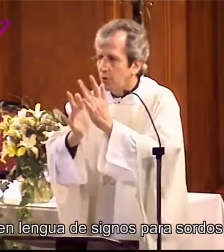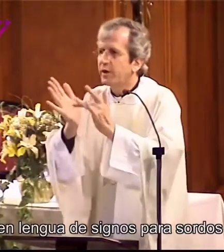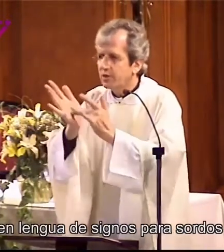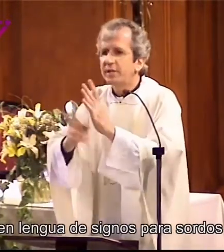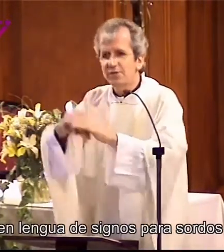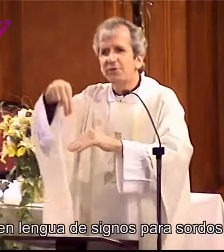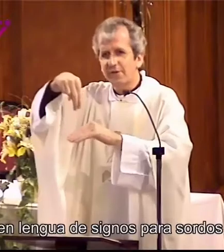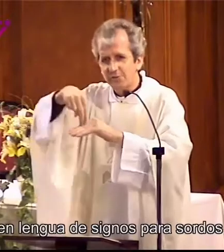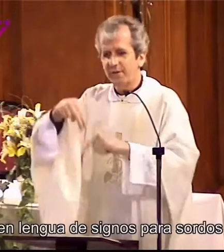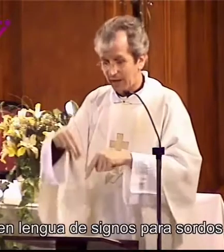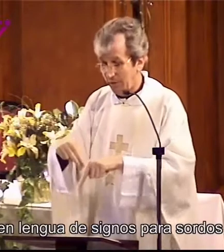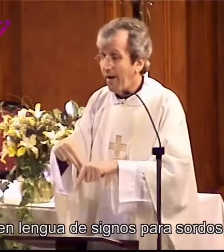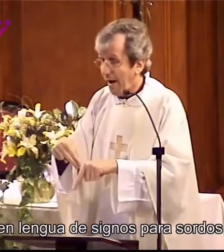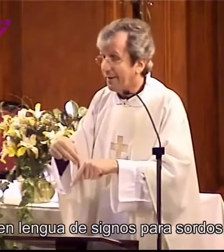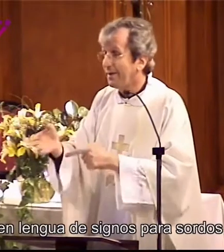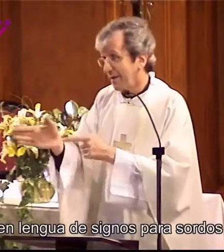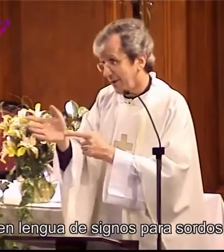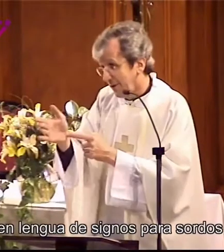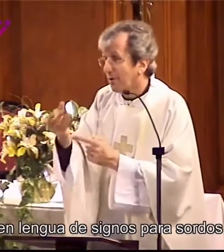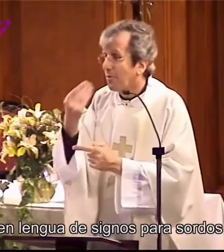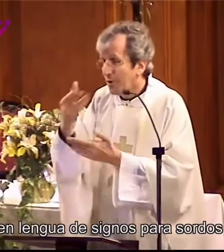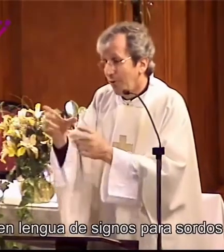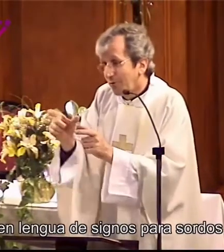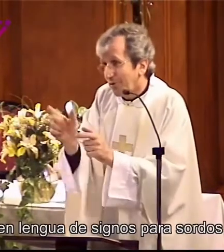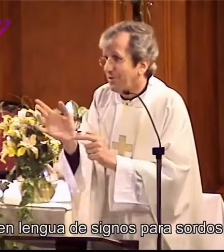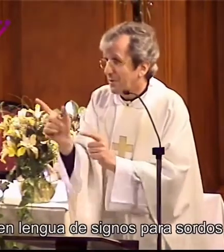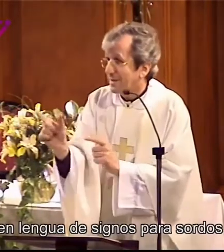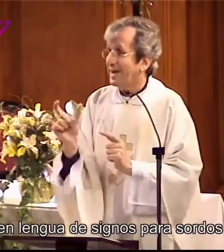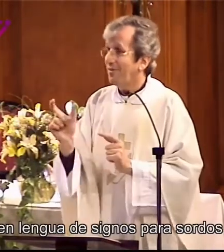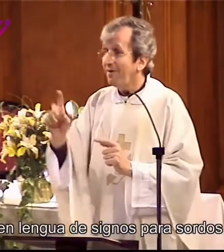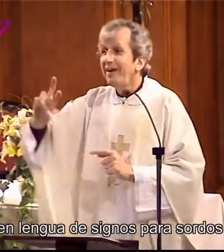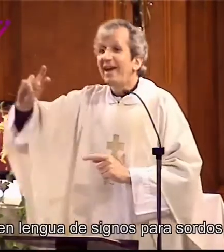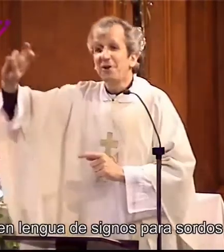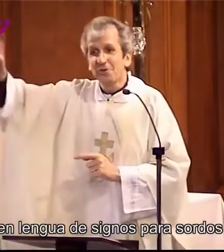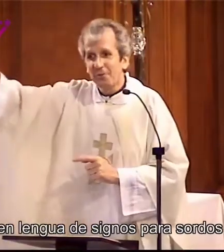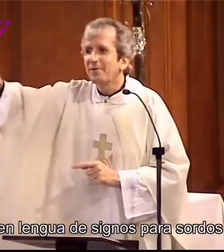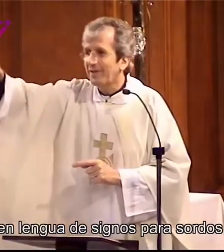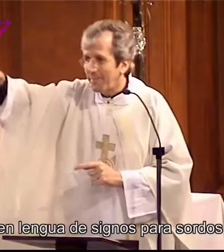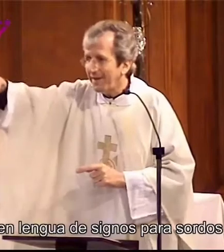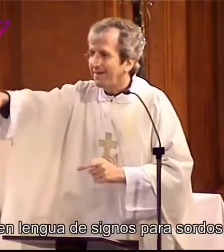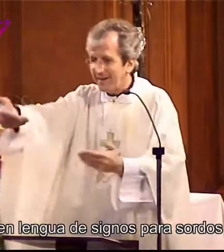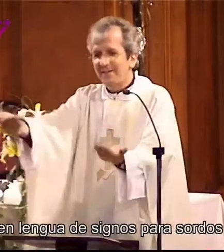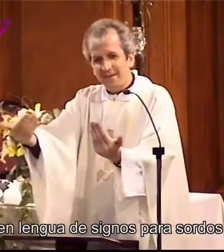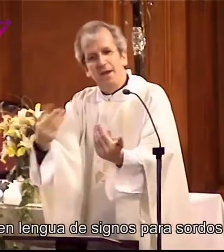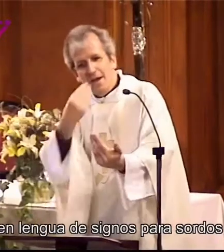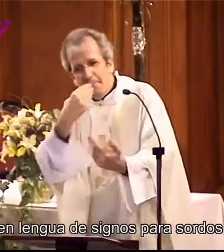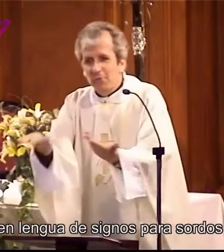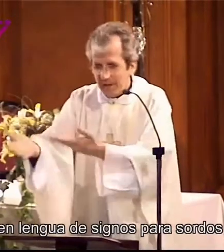Jesucristo resucitado. Aquí, comió un trocito de pescado, en otro momento también, les dice, vamos a